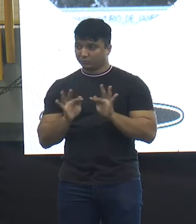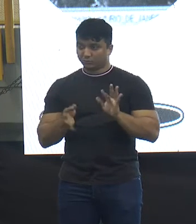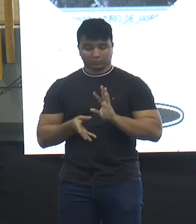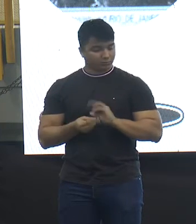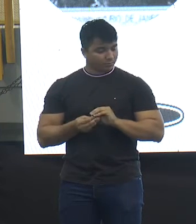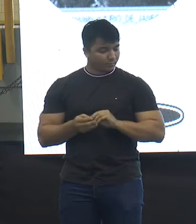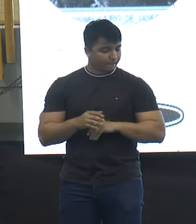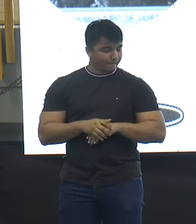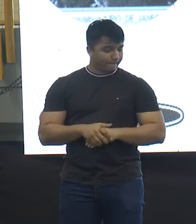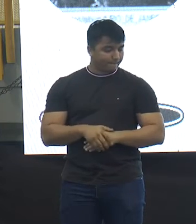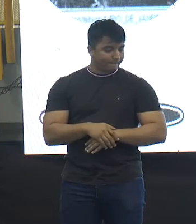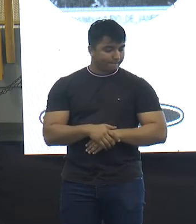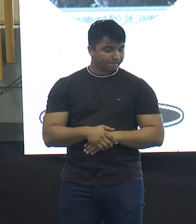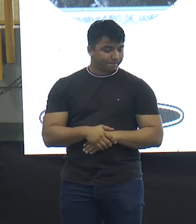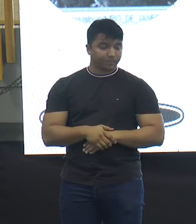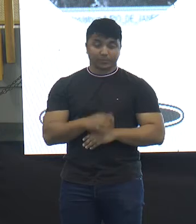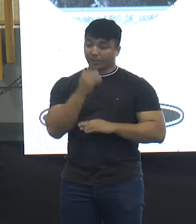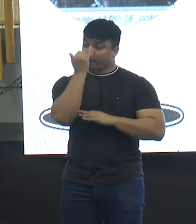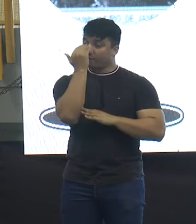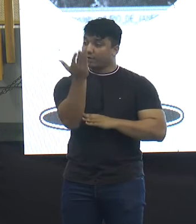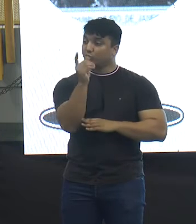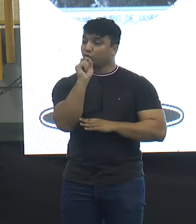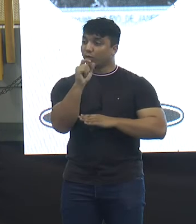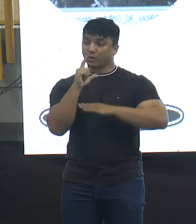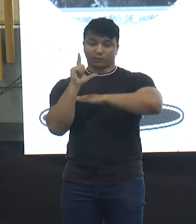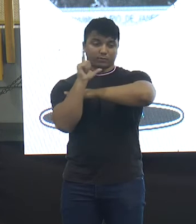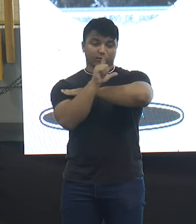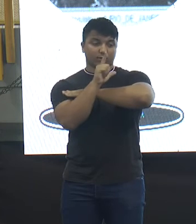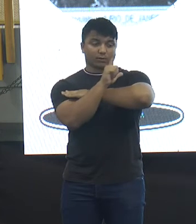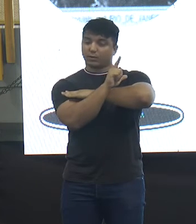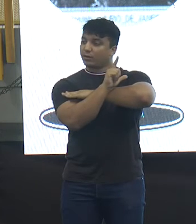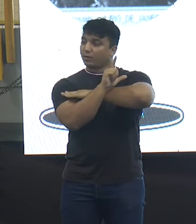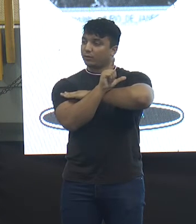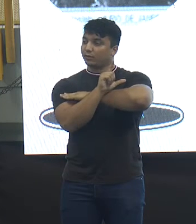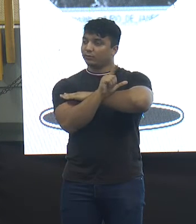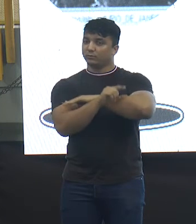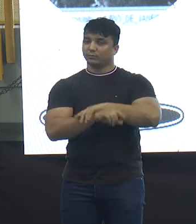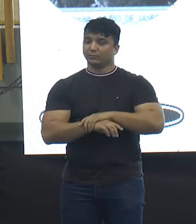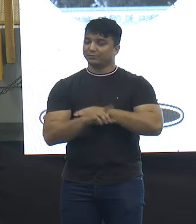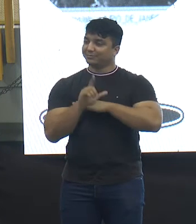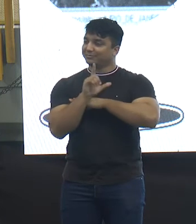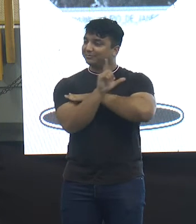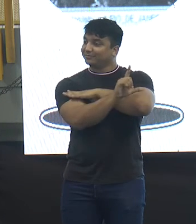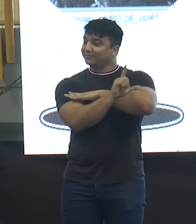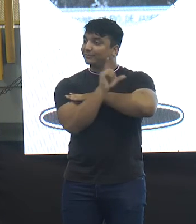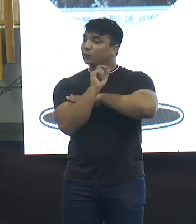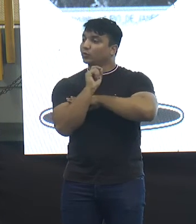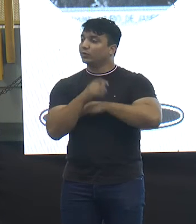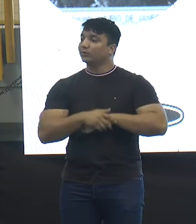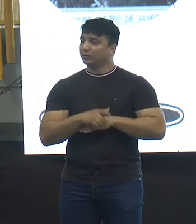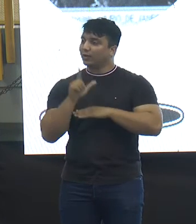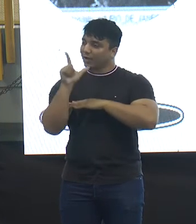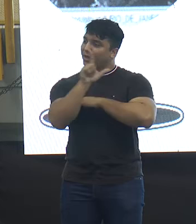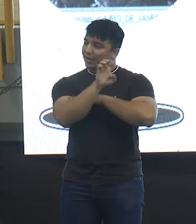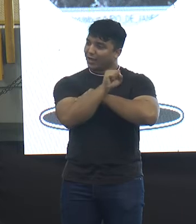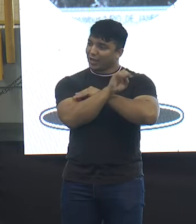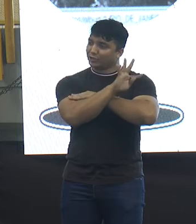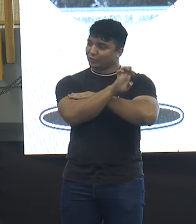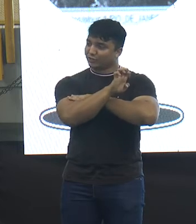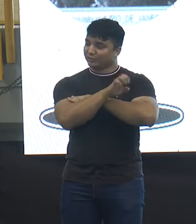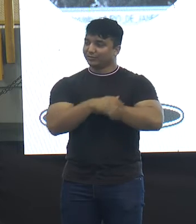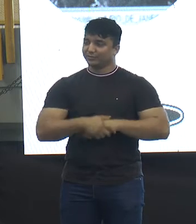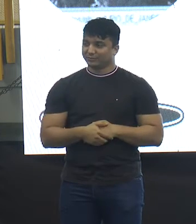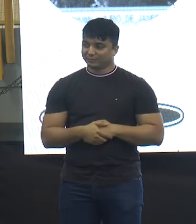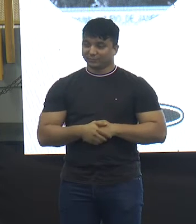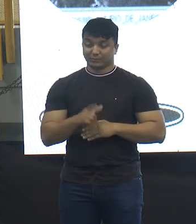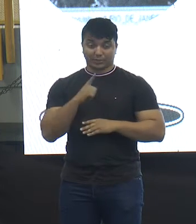quê? O poente, eu tenho o oeste, na minha frente eu tenho o quê? Eu tenho o quê mesmo? O leste, professor.